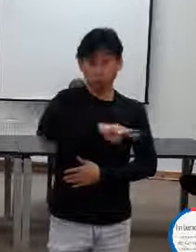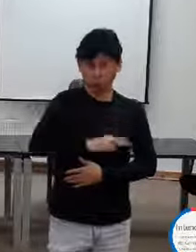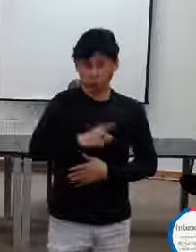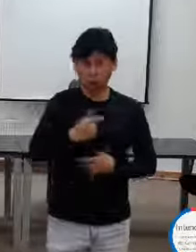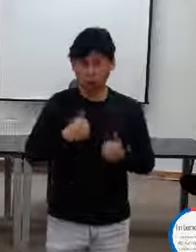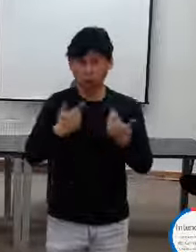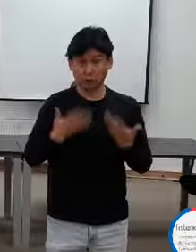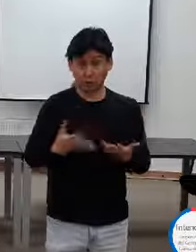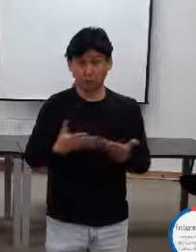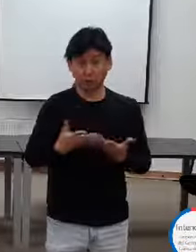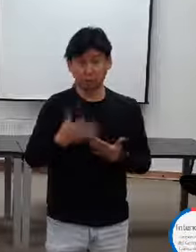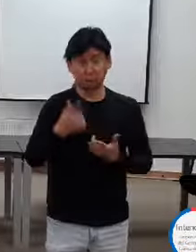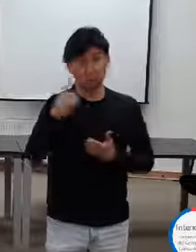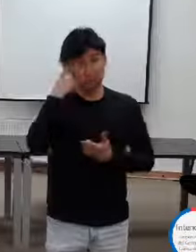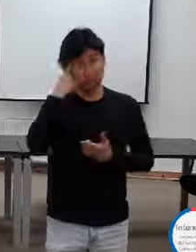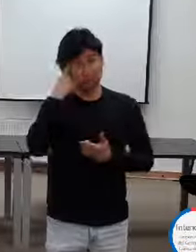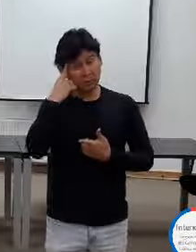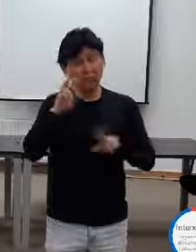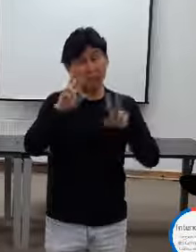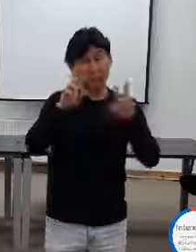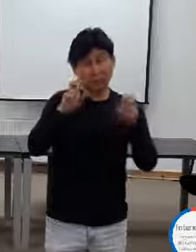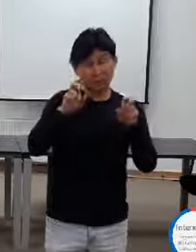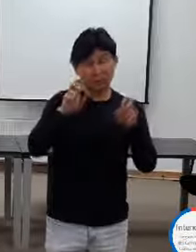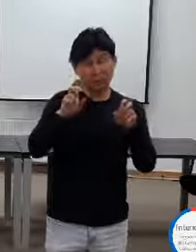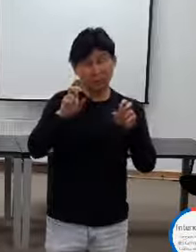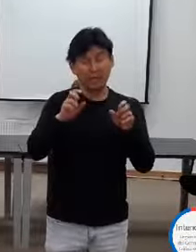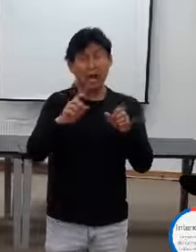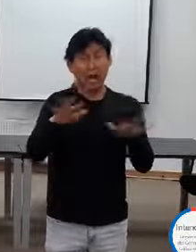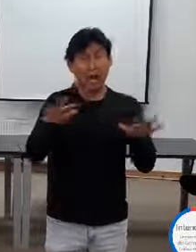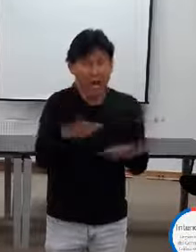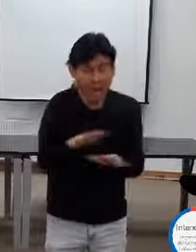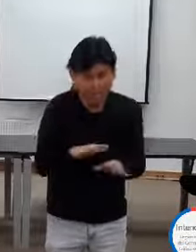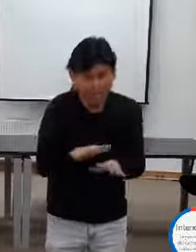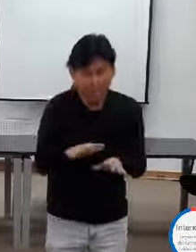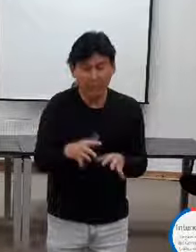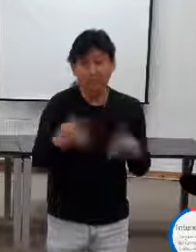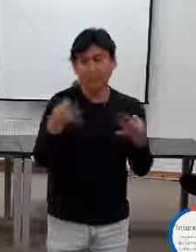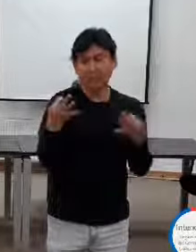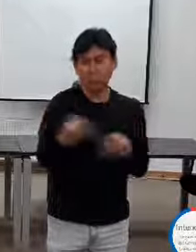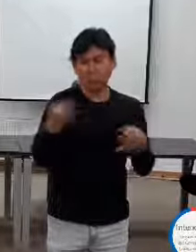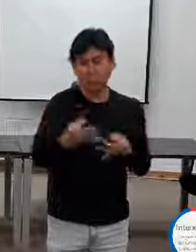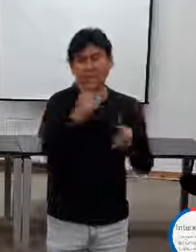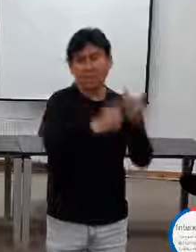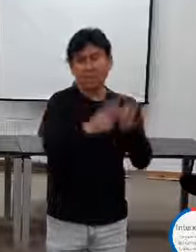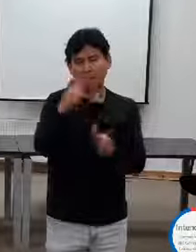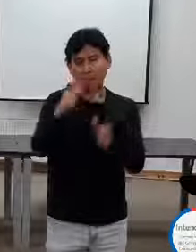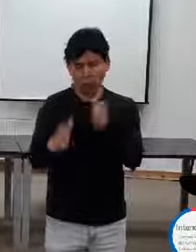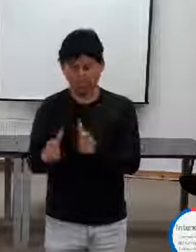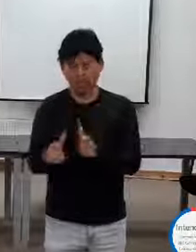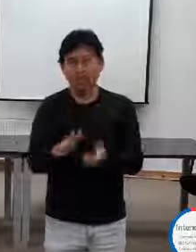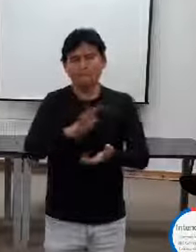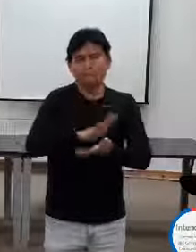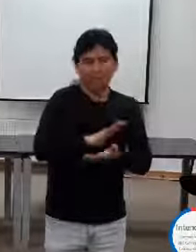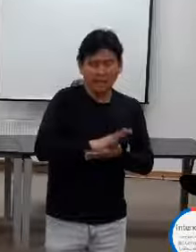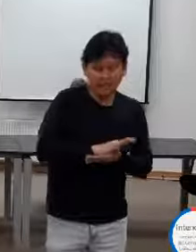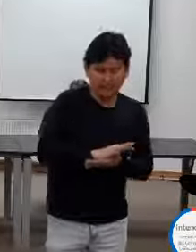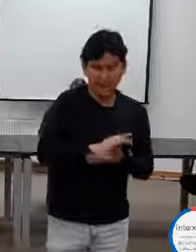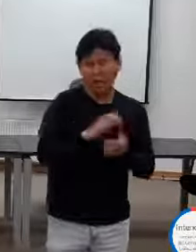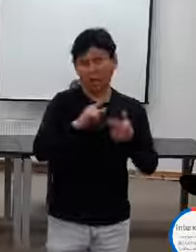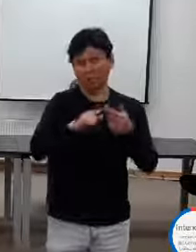Nosotros hemos considerado las querellas en caso de atentados graves a la seguridad de las personas. Una, fiestas,